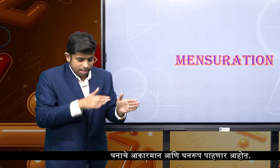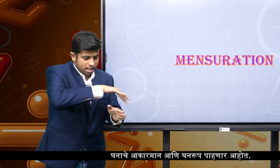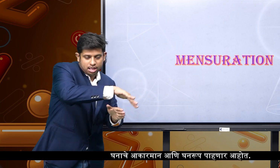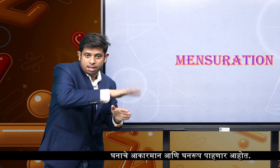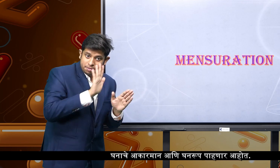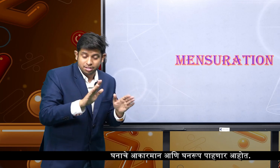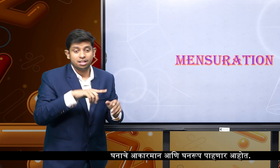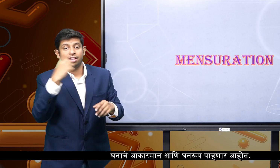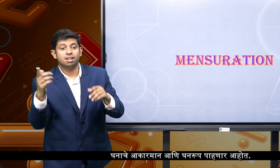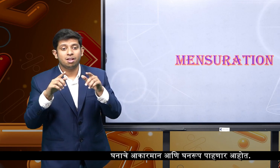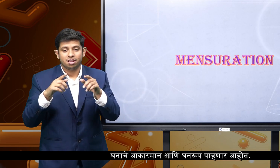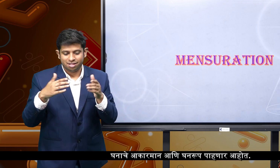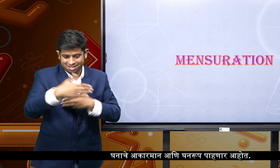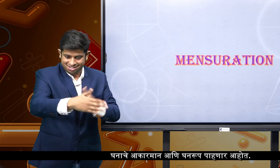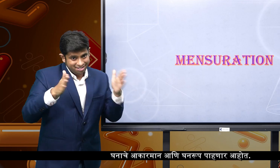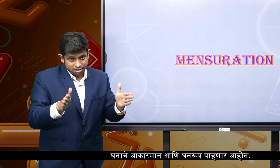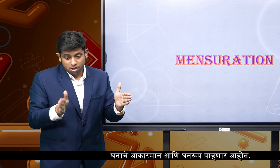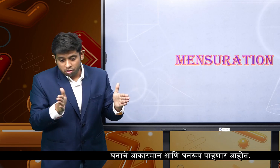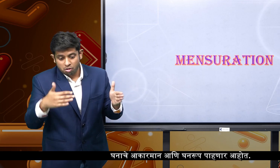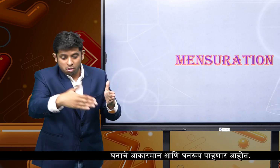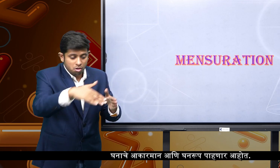घनाचे आकारमान आणि घनरूप पाहणार आहोत.